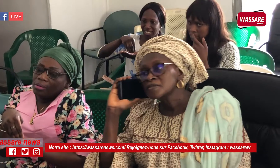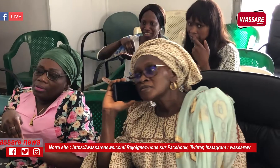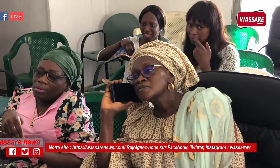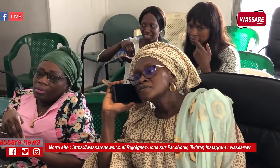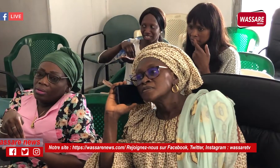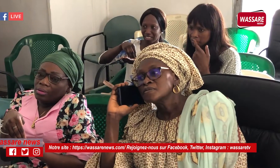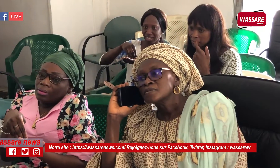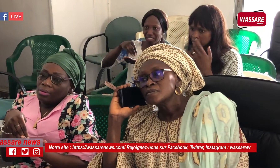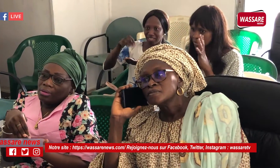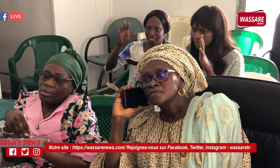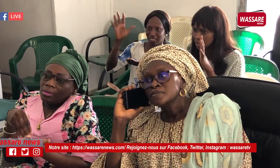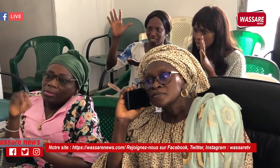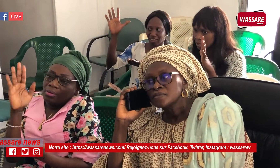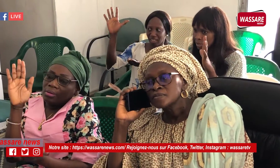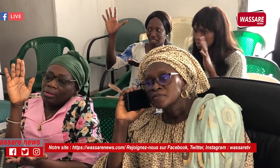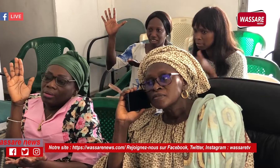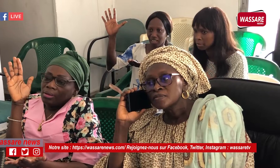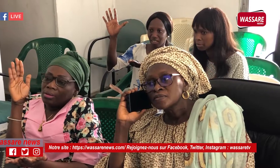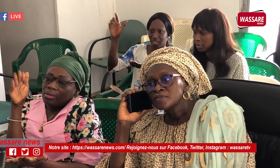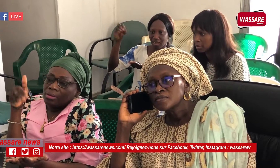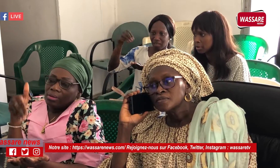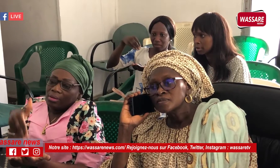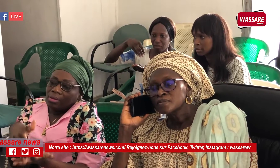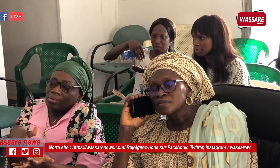une activité